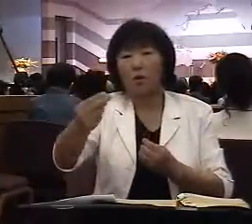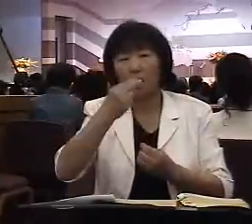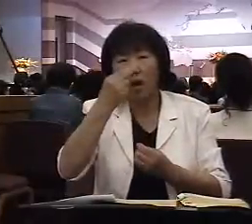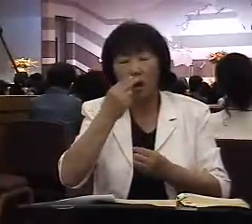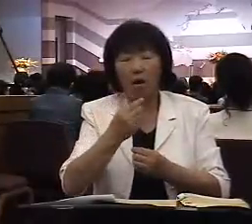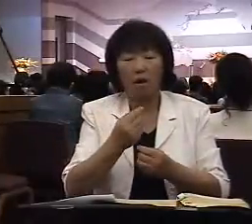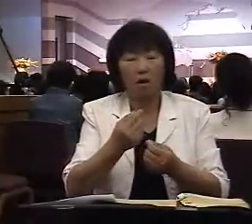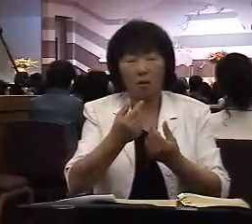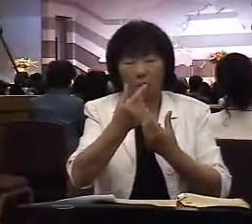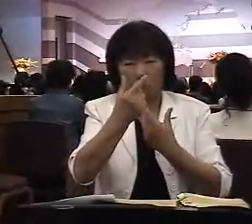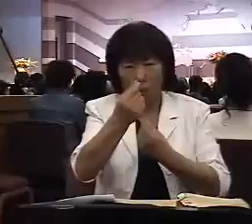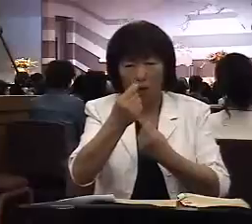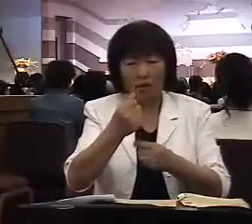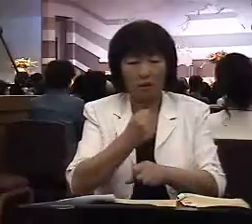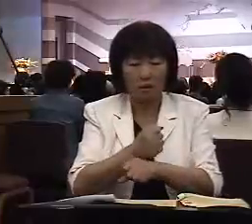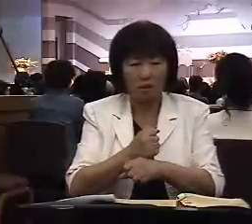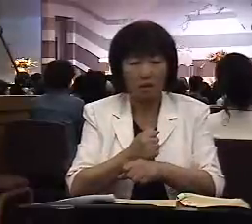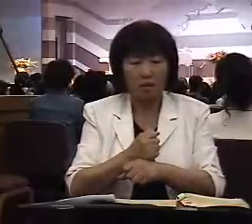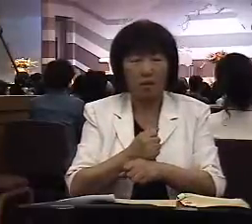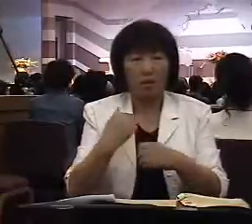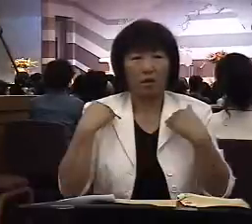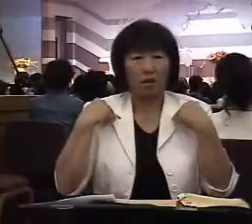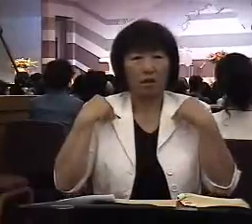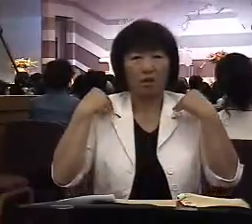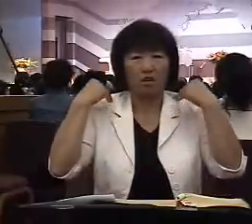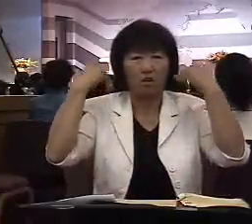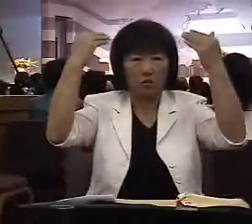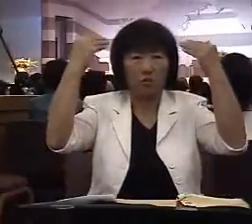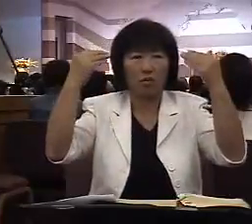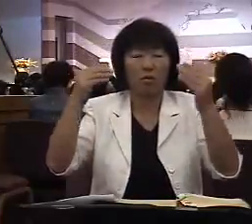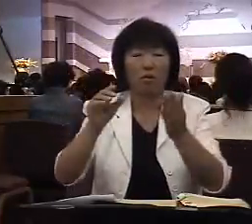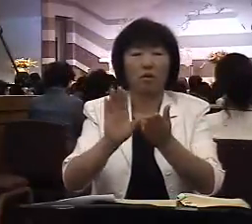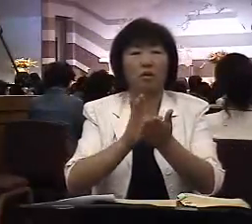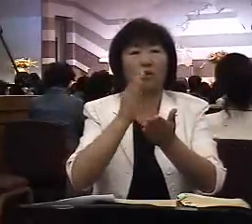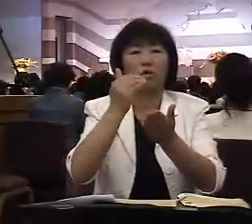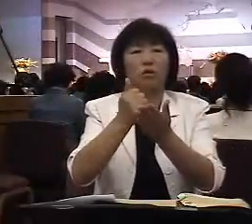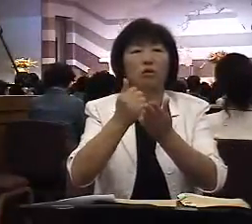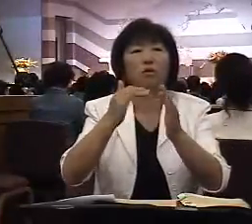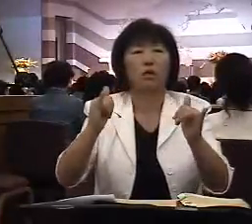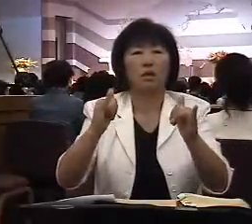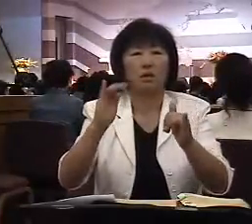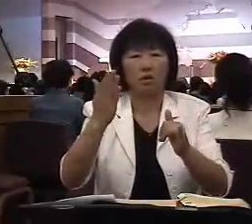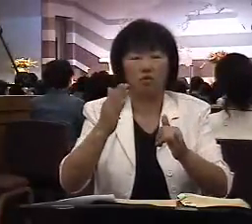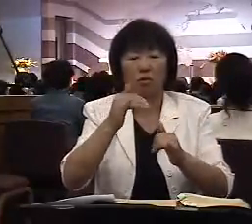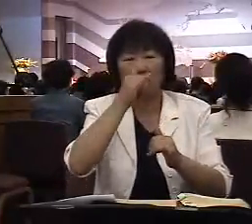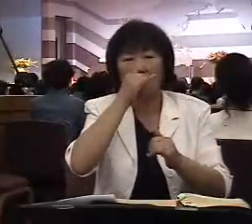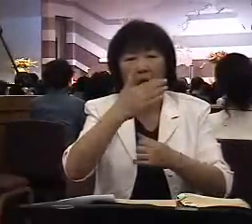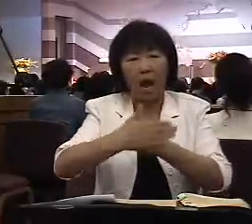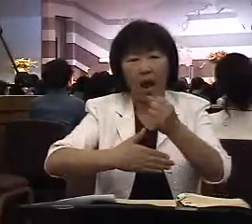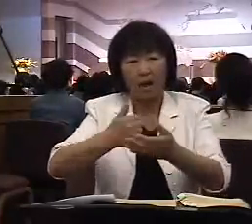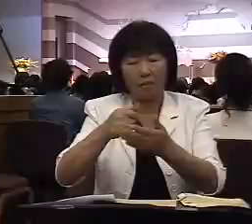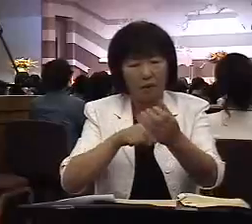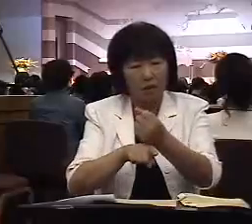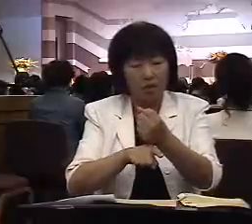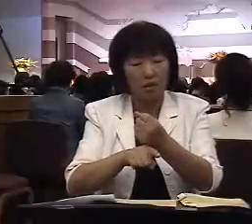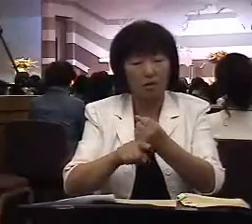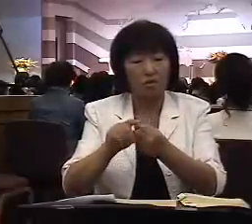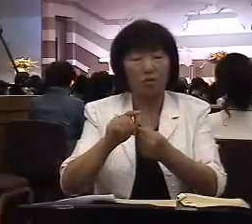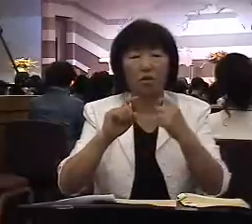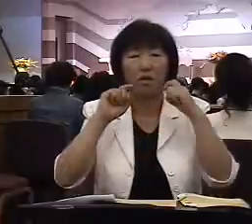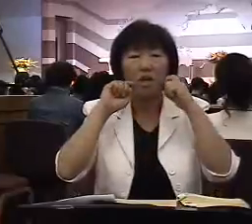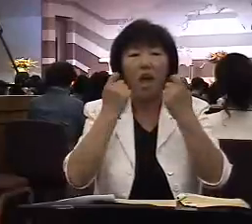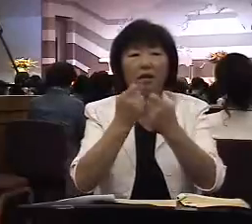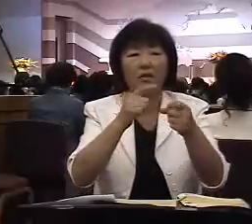마찬가지로 성장하고 성숙한 그리스도인이 되는 것이 하나님의 뜻인 줄로 믿습니다. 이것은 개인적인 차원도